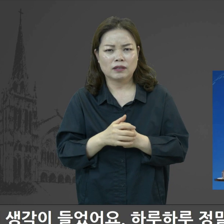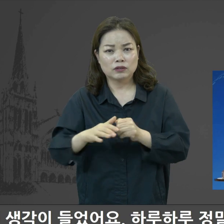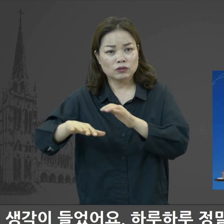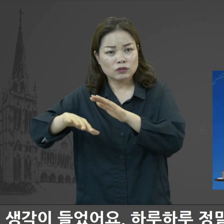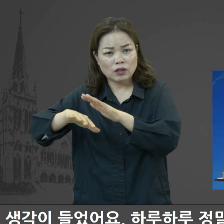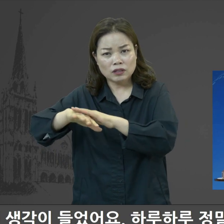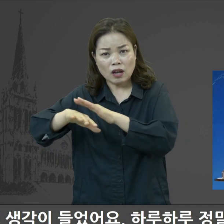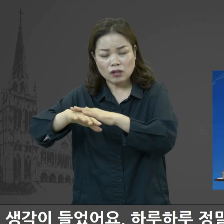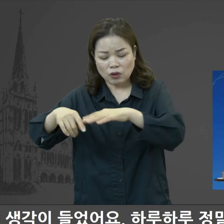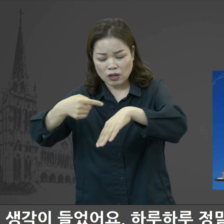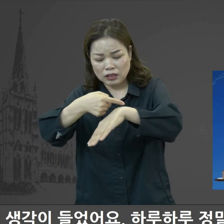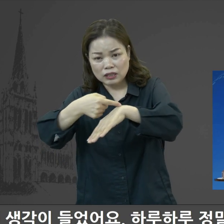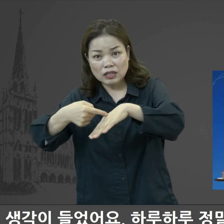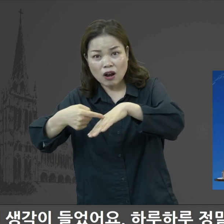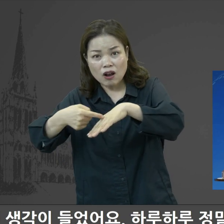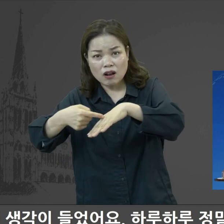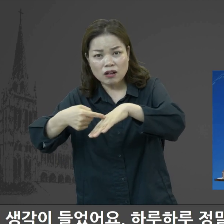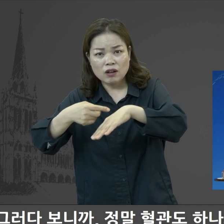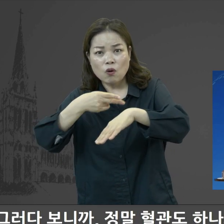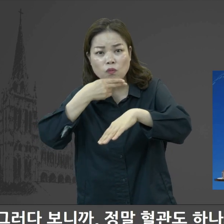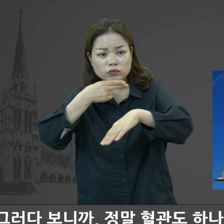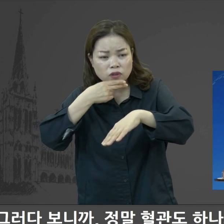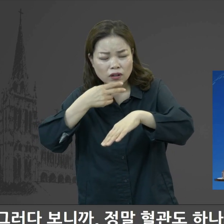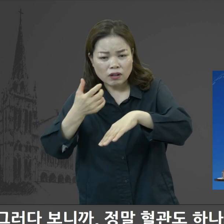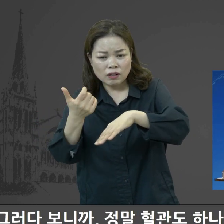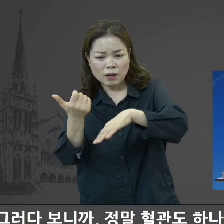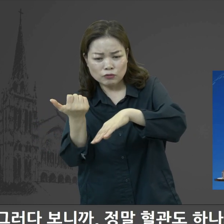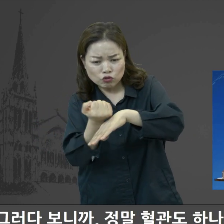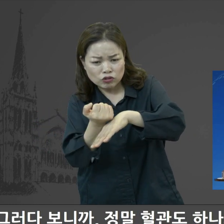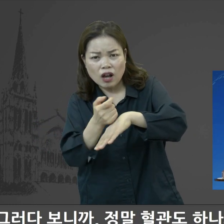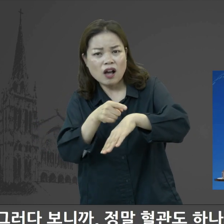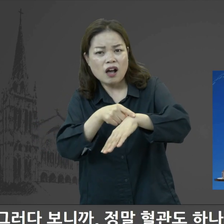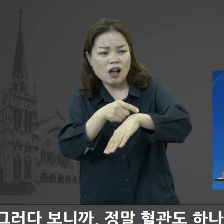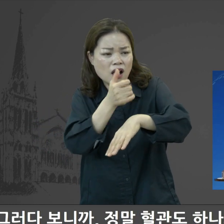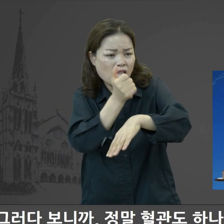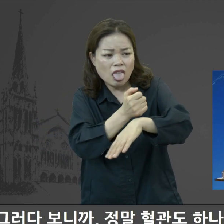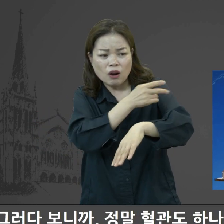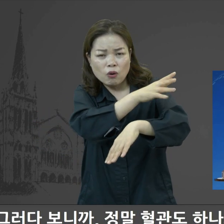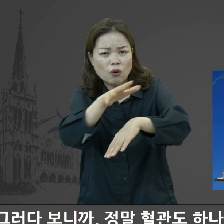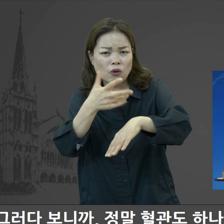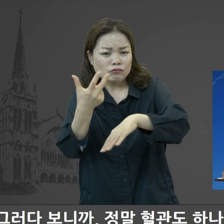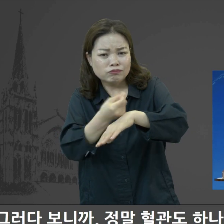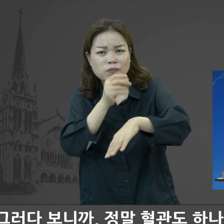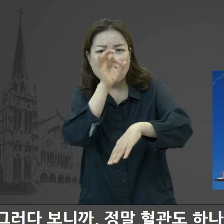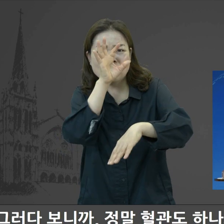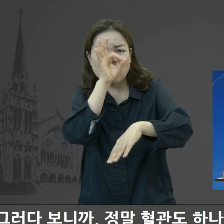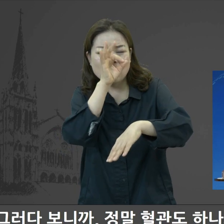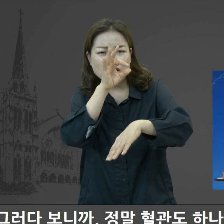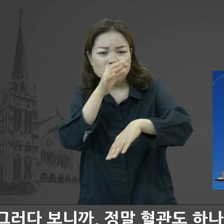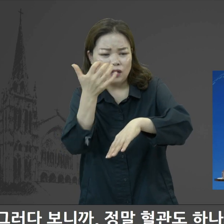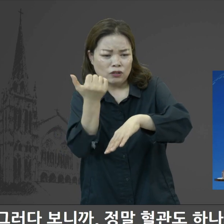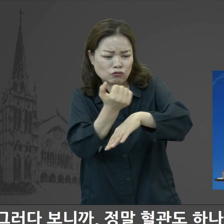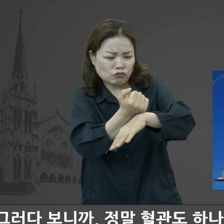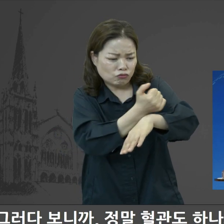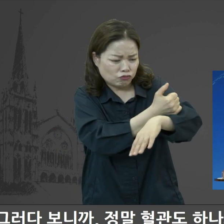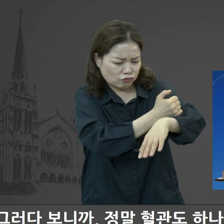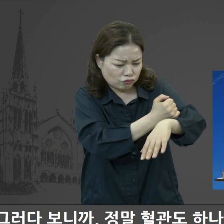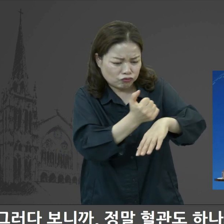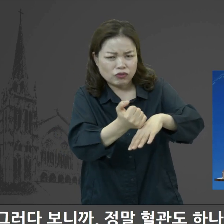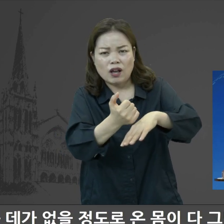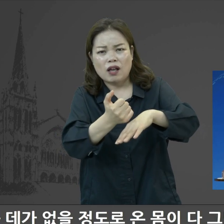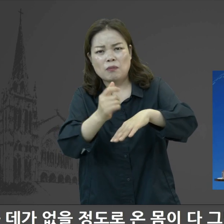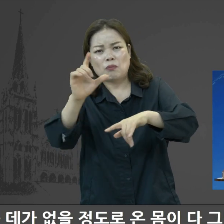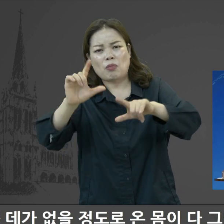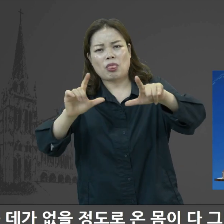정말 혈관도 하나도 안 나와요. 더 이상 어떻게 찔릴 데가 없을 정도로 온 데가 다 그냥 주사바늘이었어요.